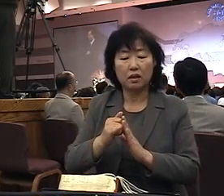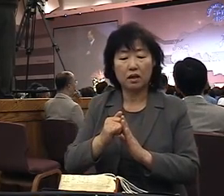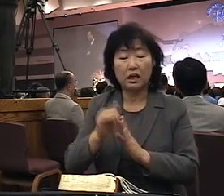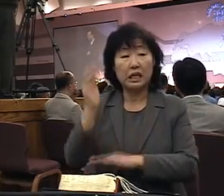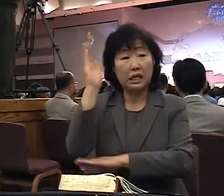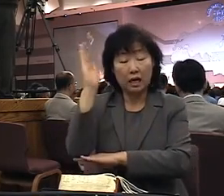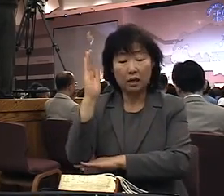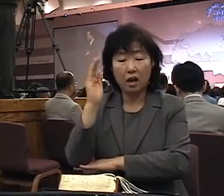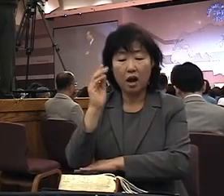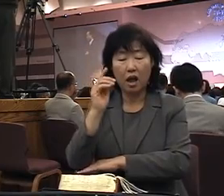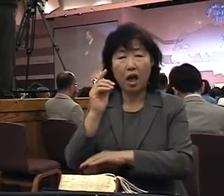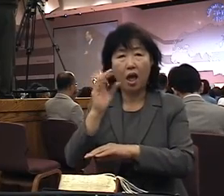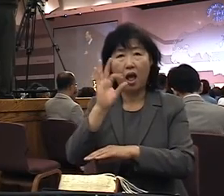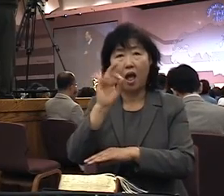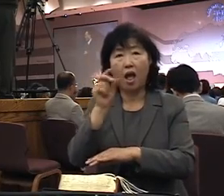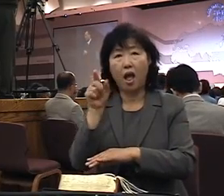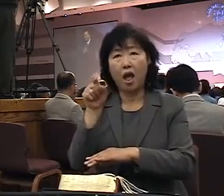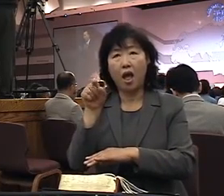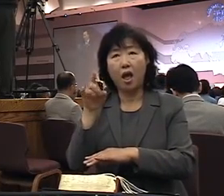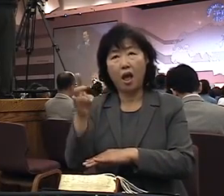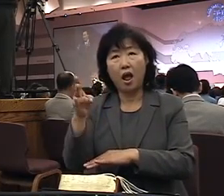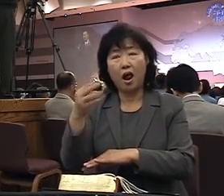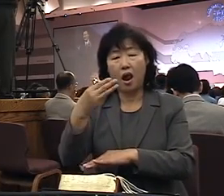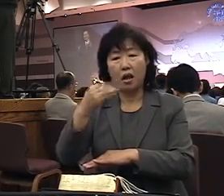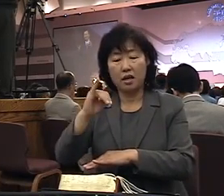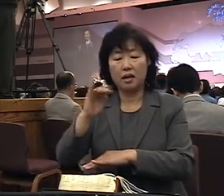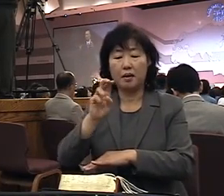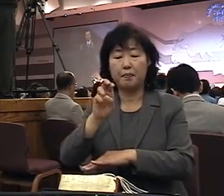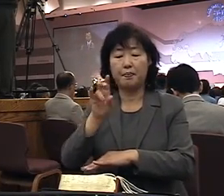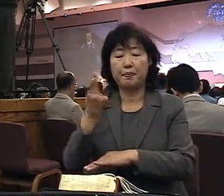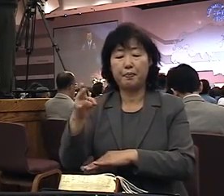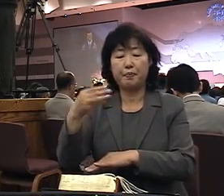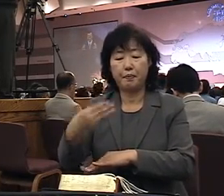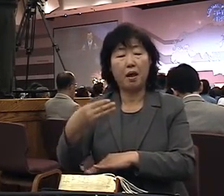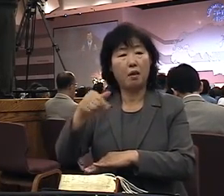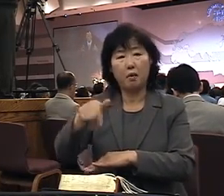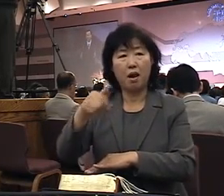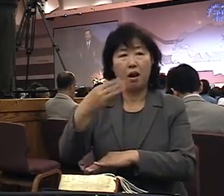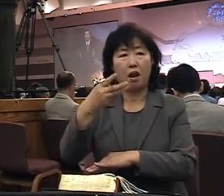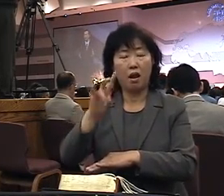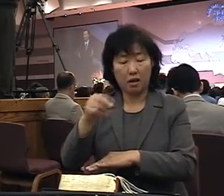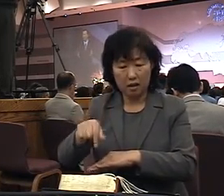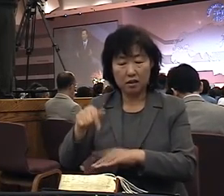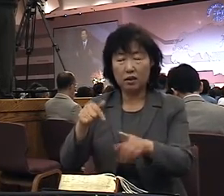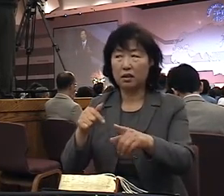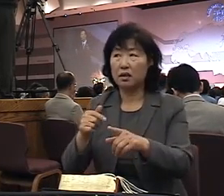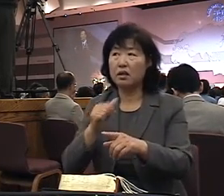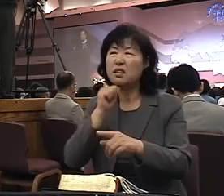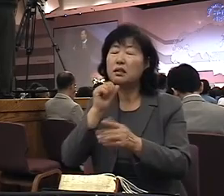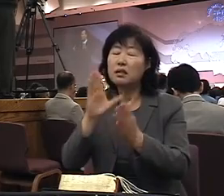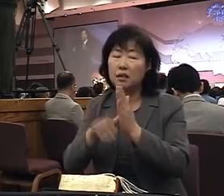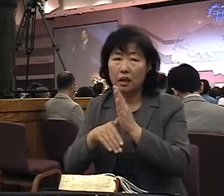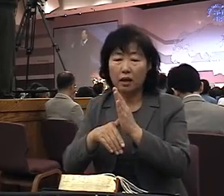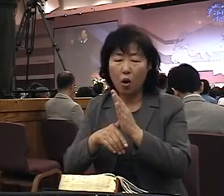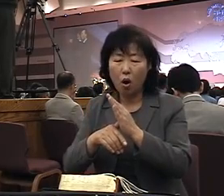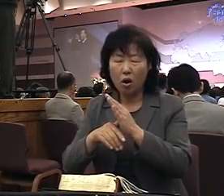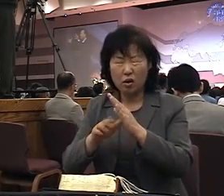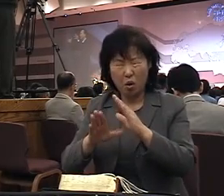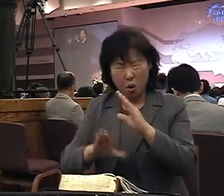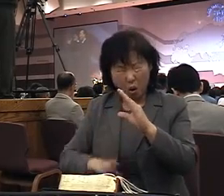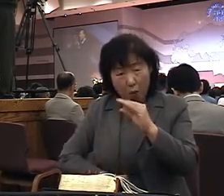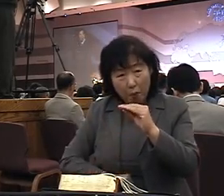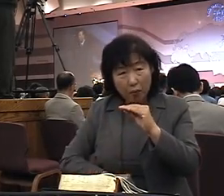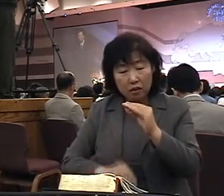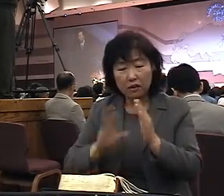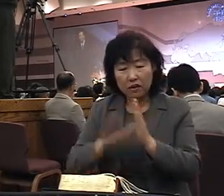유대인이 이스라엘 백성이 그때 그 땅에, 가나안 땅에 엄청난 흉년이 임했을 때 온 가족을 데리고